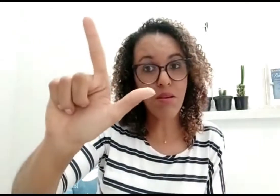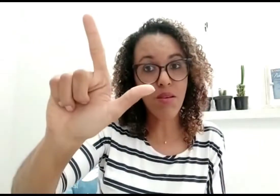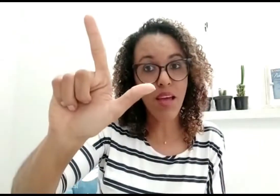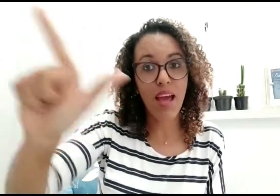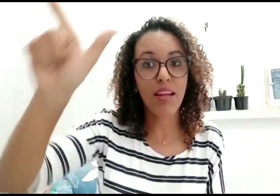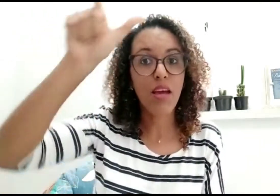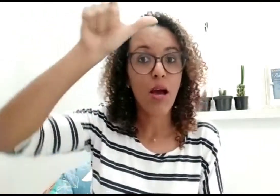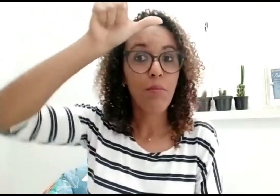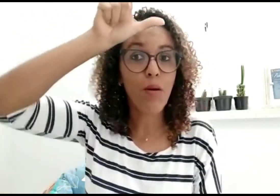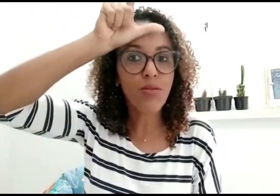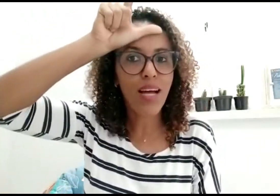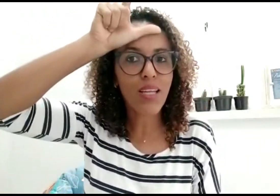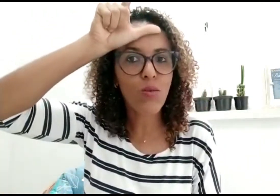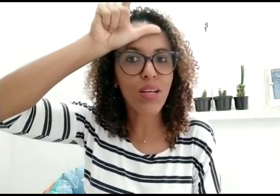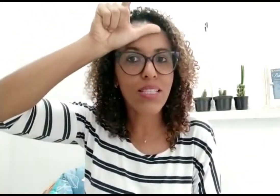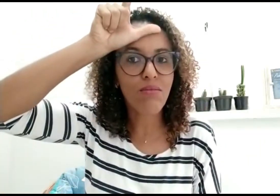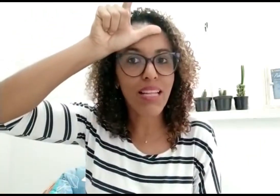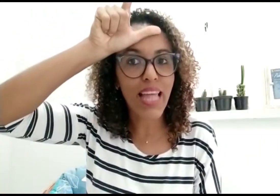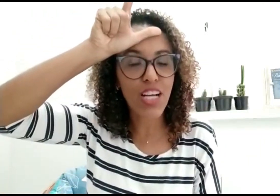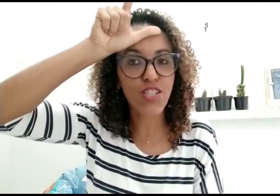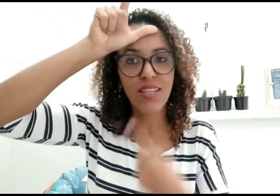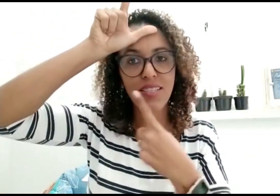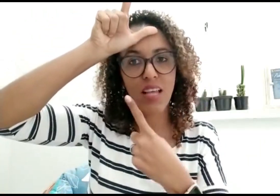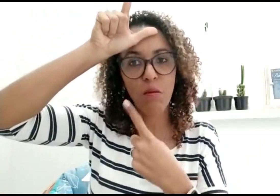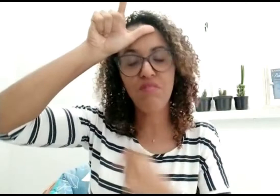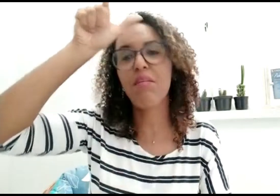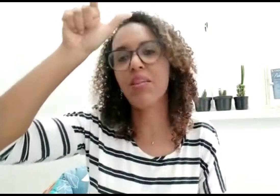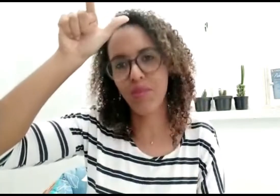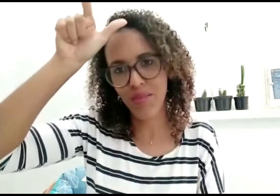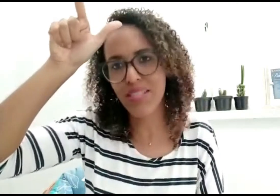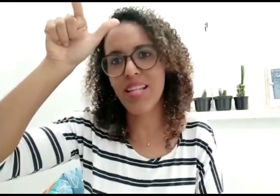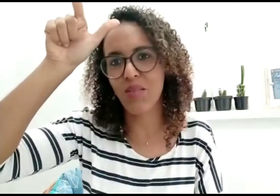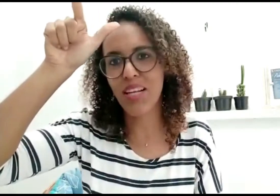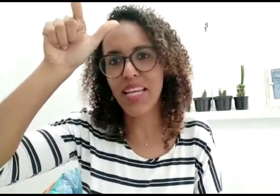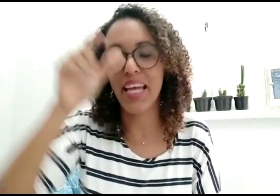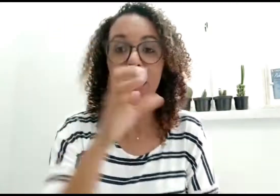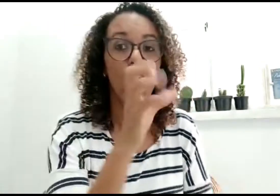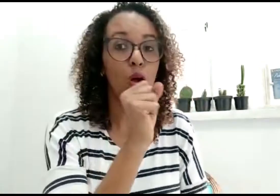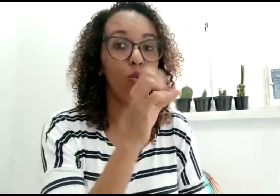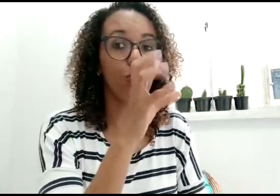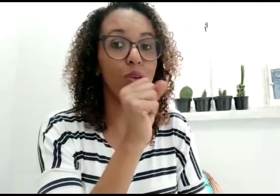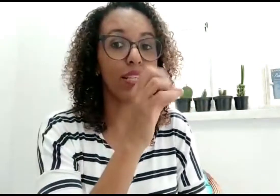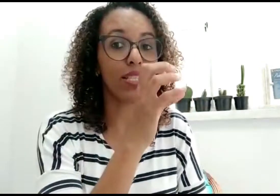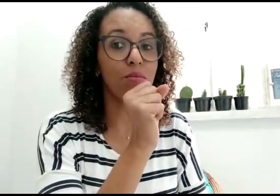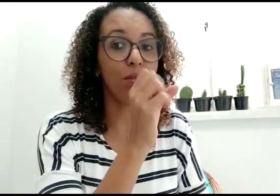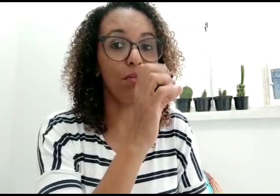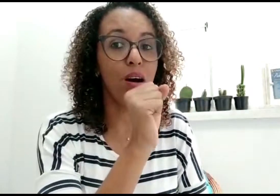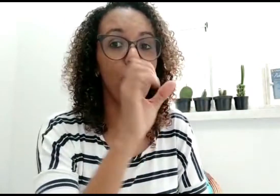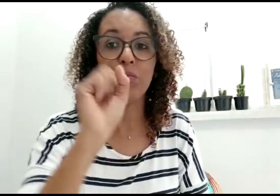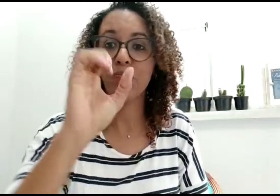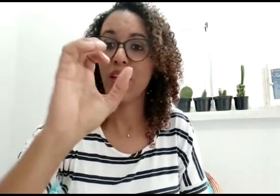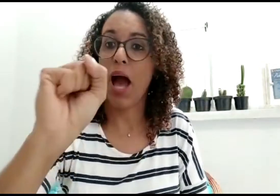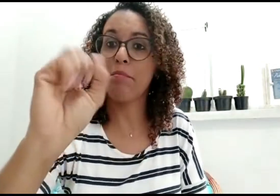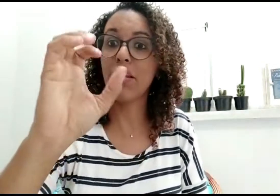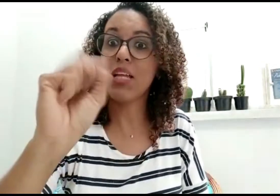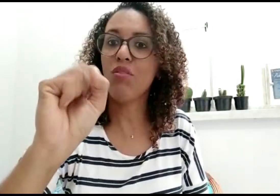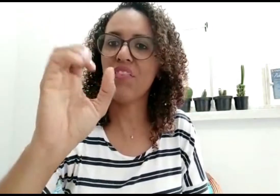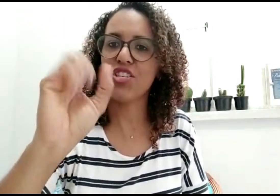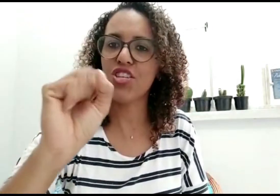mão em L, ponto de articulação na testa, sem movimento, sinal de líder. Configuração de mão, abrindo e